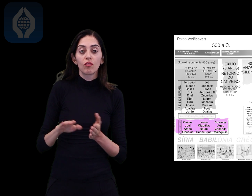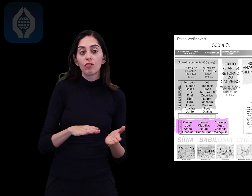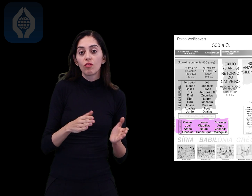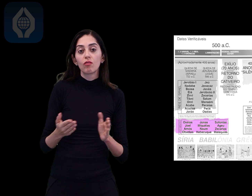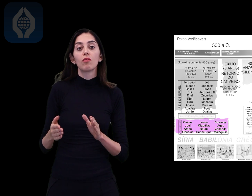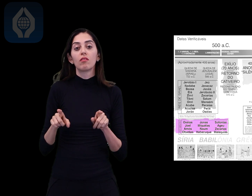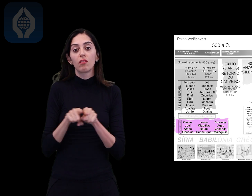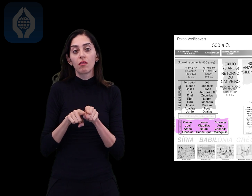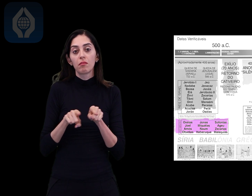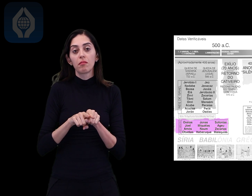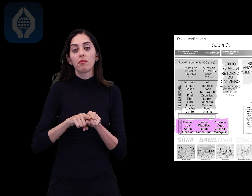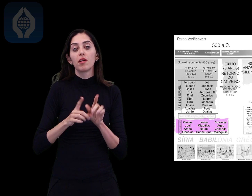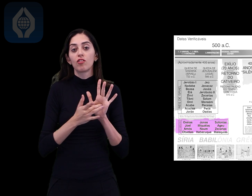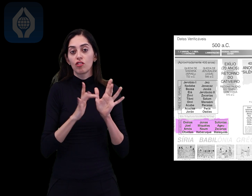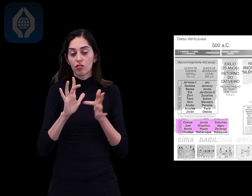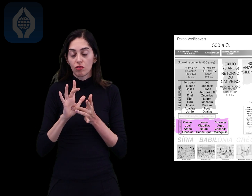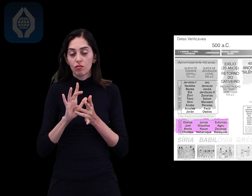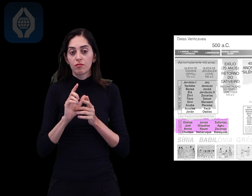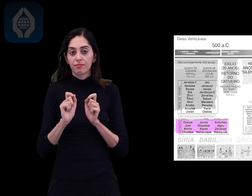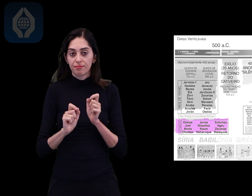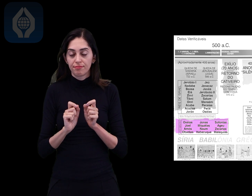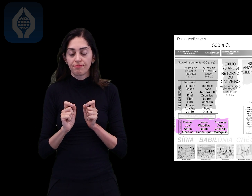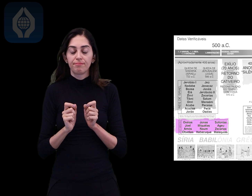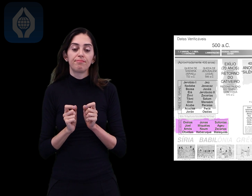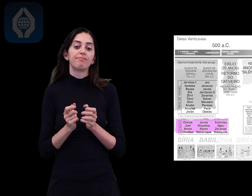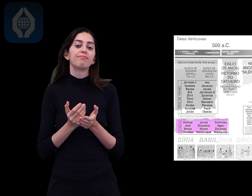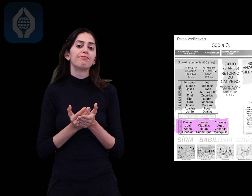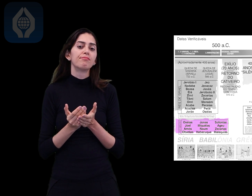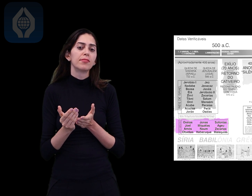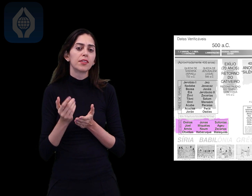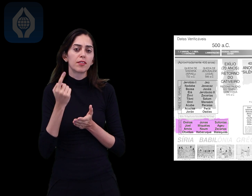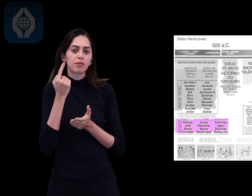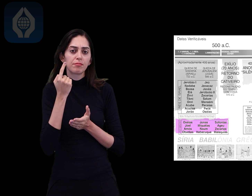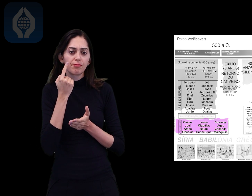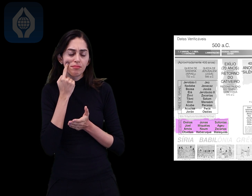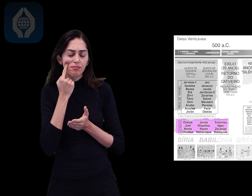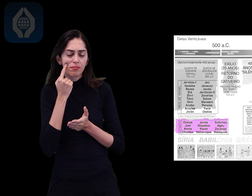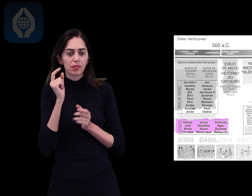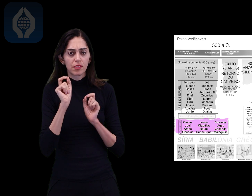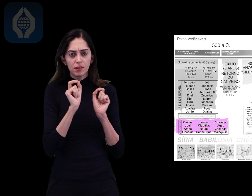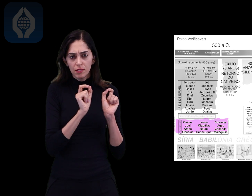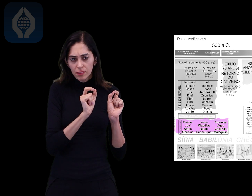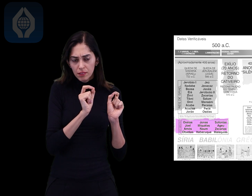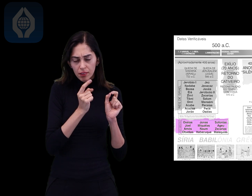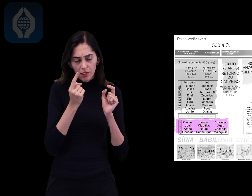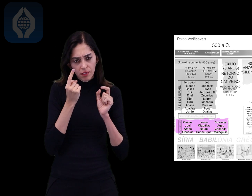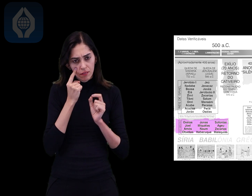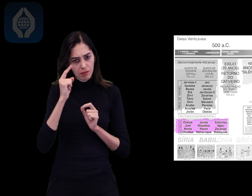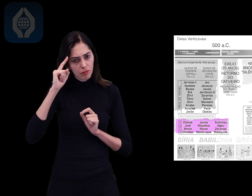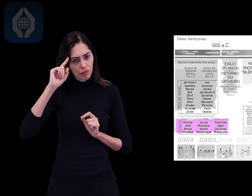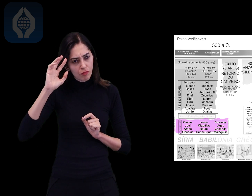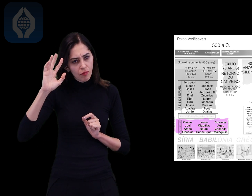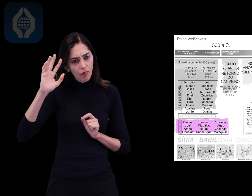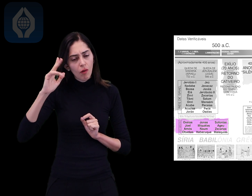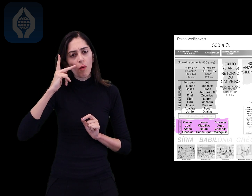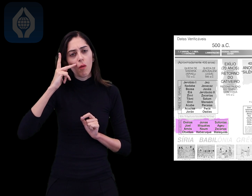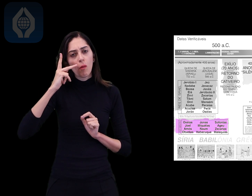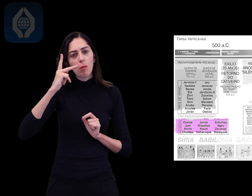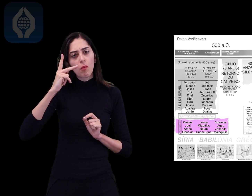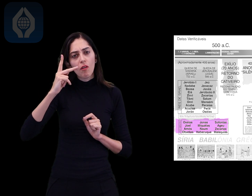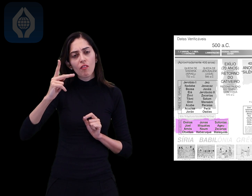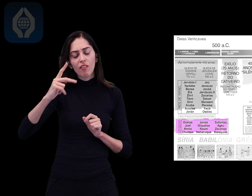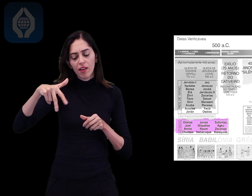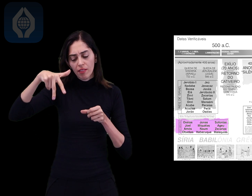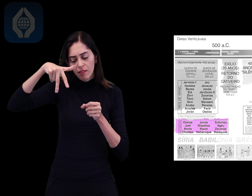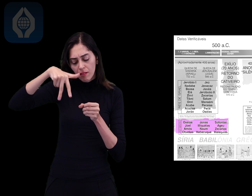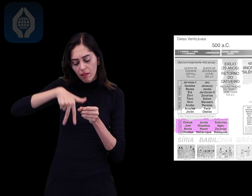profeta a falar em nome de Deus foi um chamado Malaquias. Vamos abrir nossas Bíblias no livro de